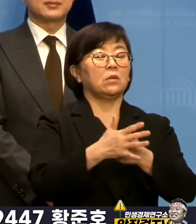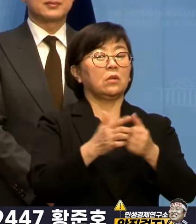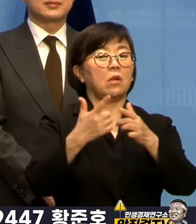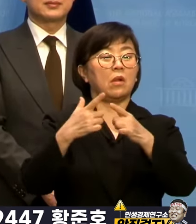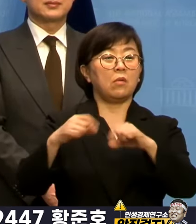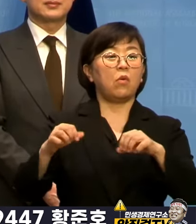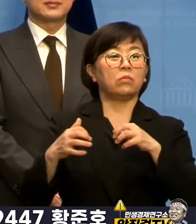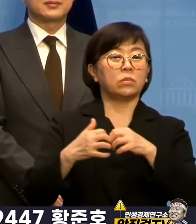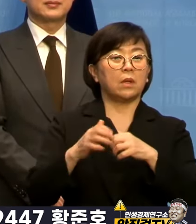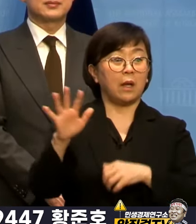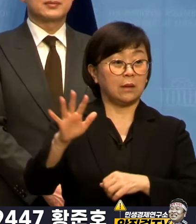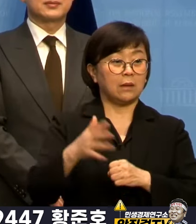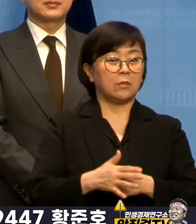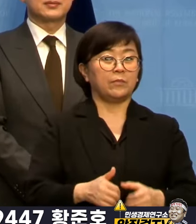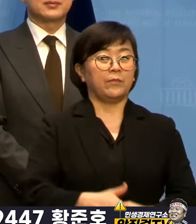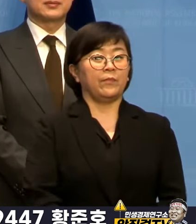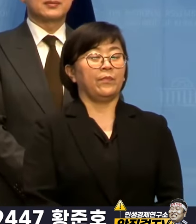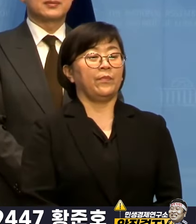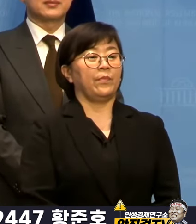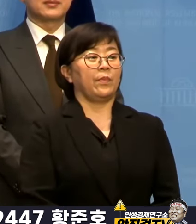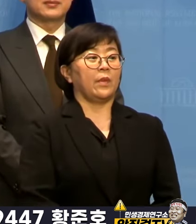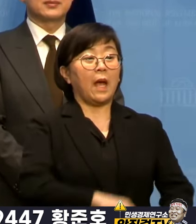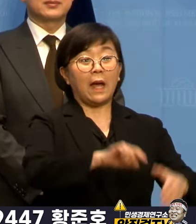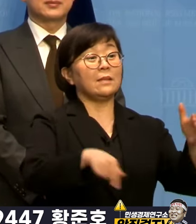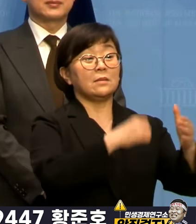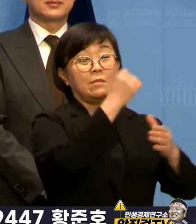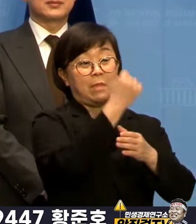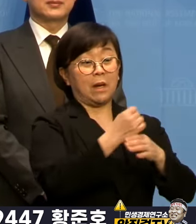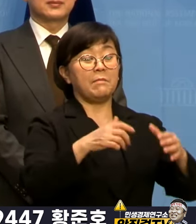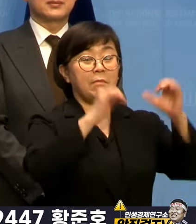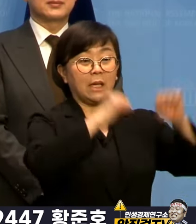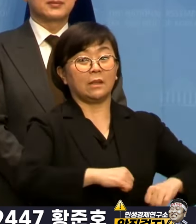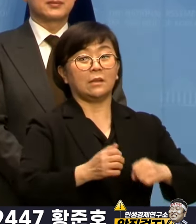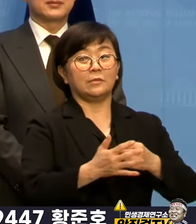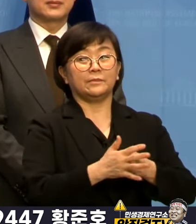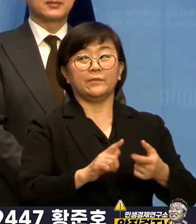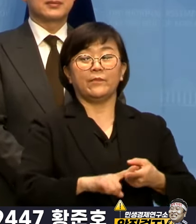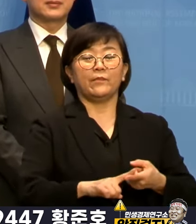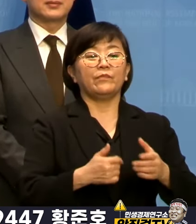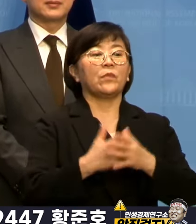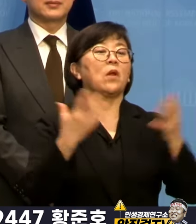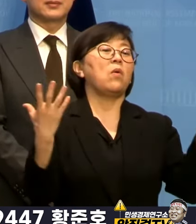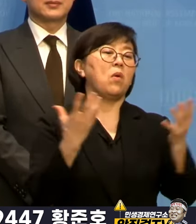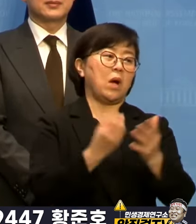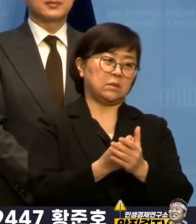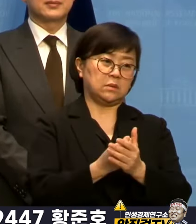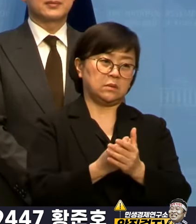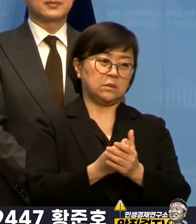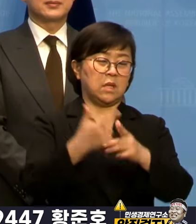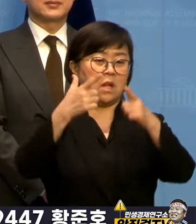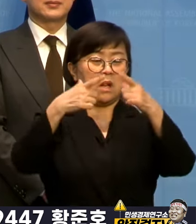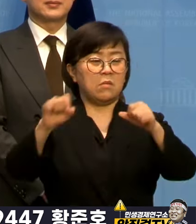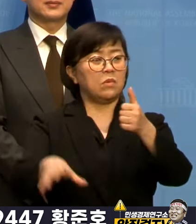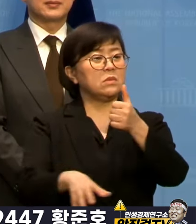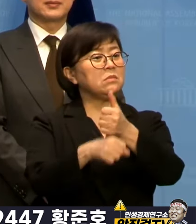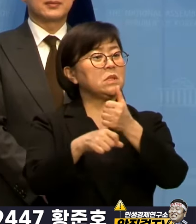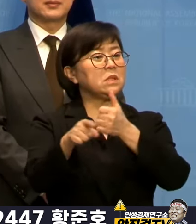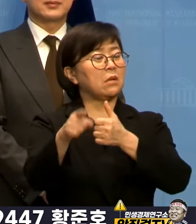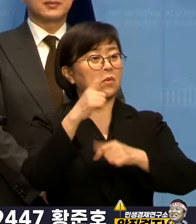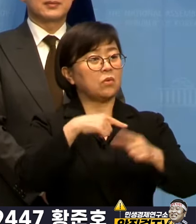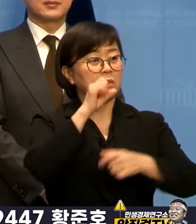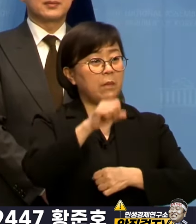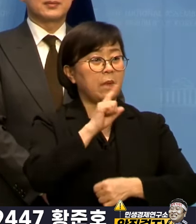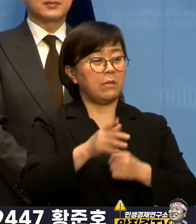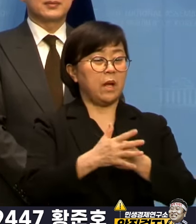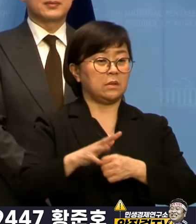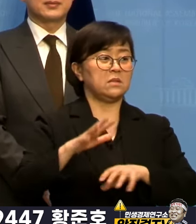전쟁한 건 없다. 그리고 그냥 그렇게 말합니다. 일본 조선 전쟁, 완전히 힘이 다 일본하고